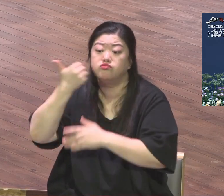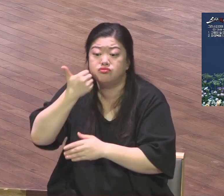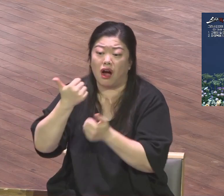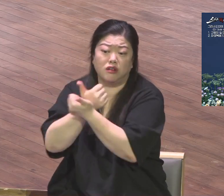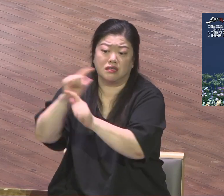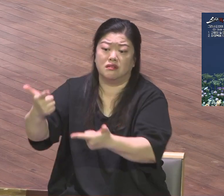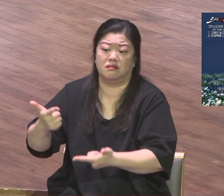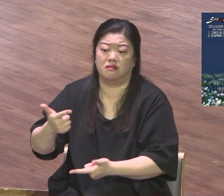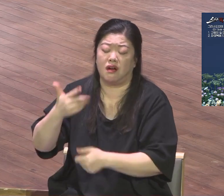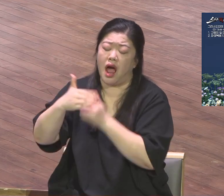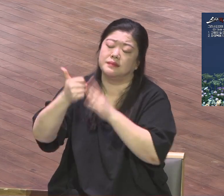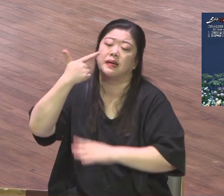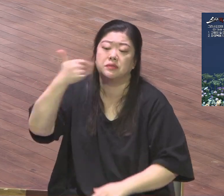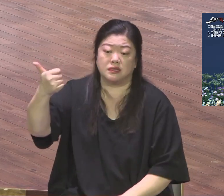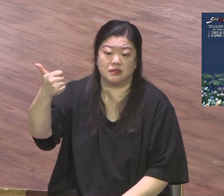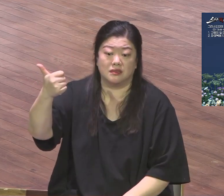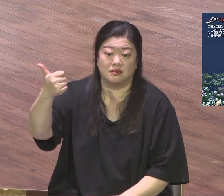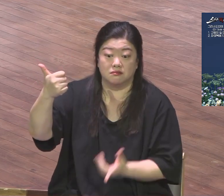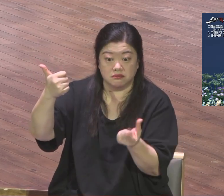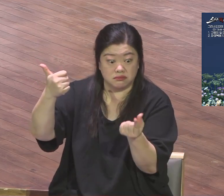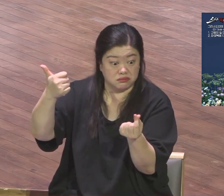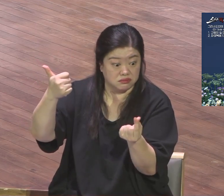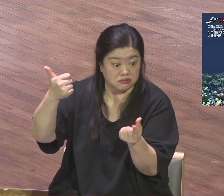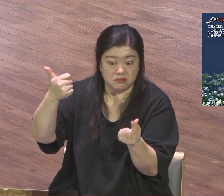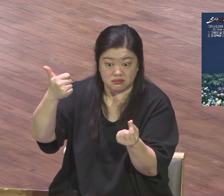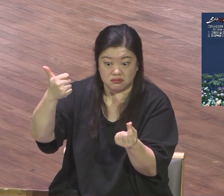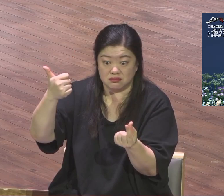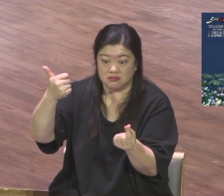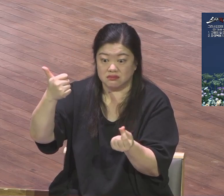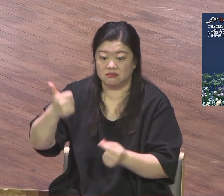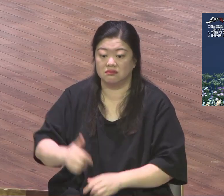아버지여, 아버지를 부릅니다.